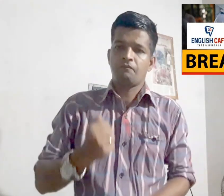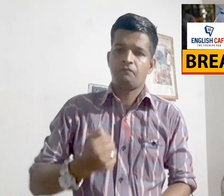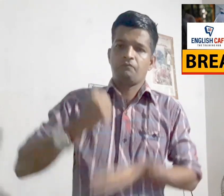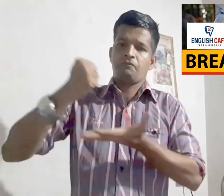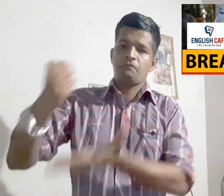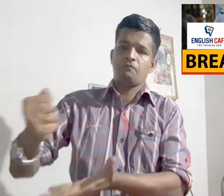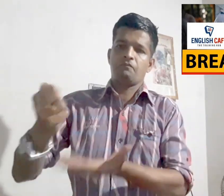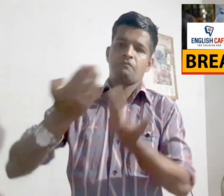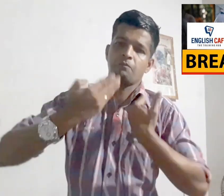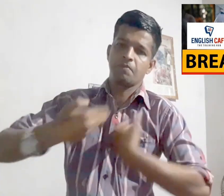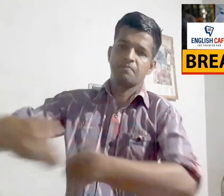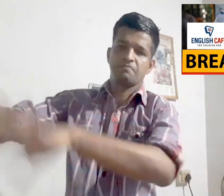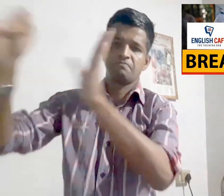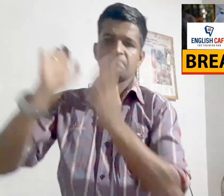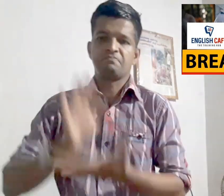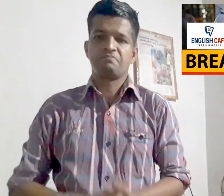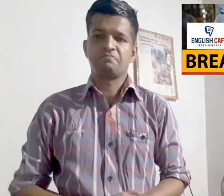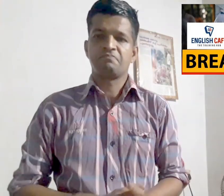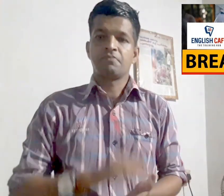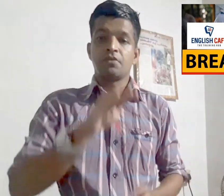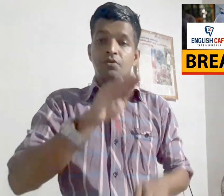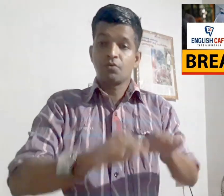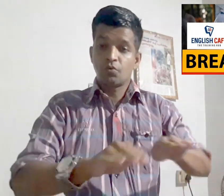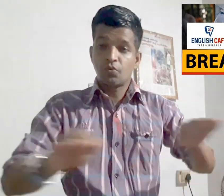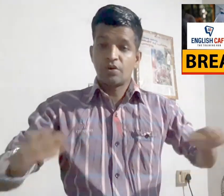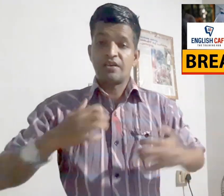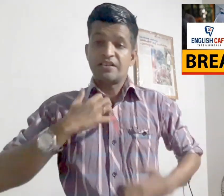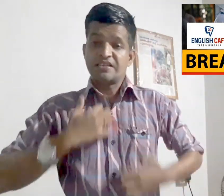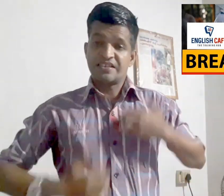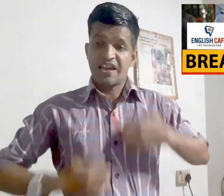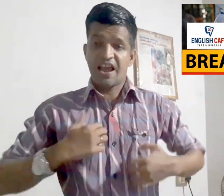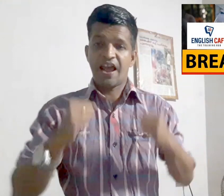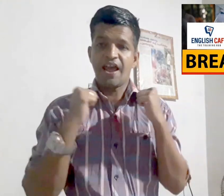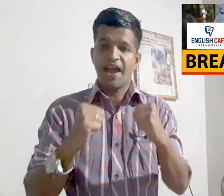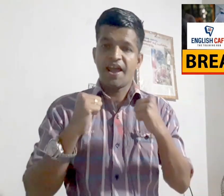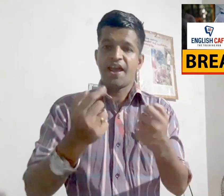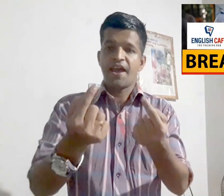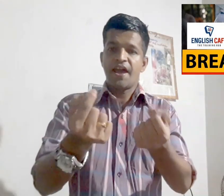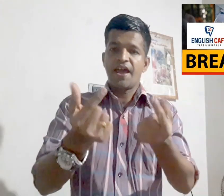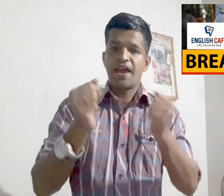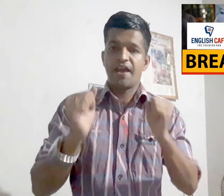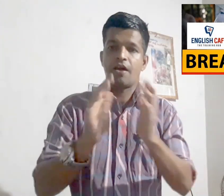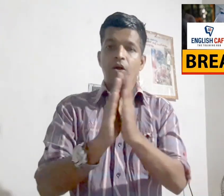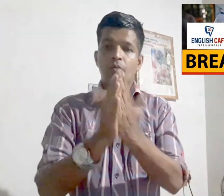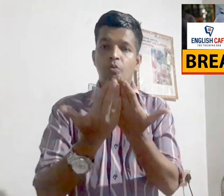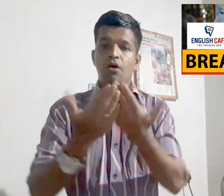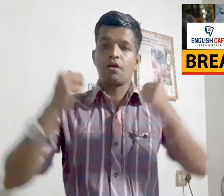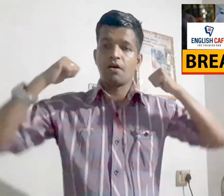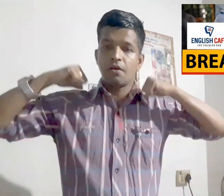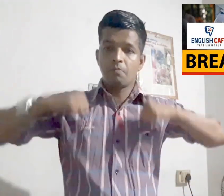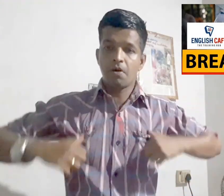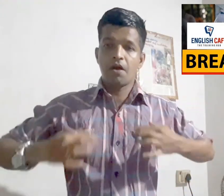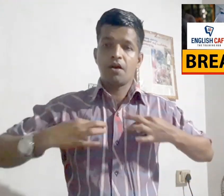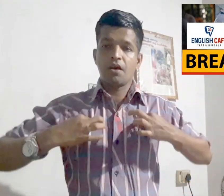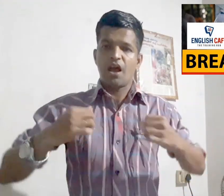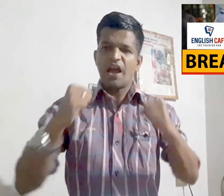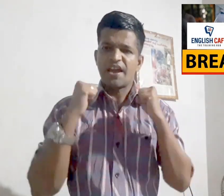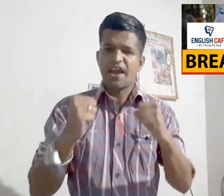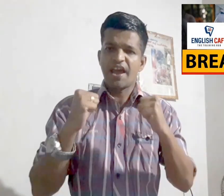പൊതുവിദ്യാഭ്യാസ ഡയറക്ടറുടെ ഉത്തരവിനെതിരെ പ്രതിപക്ഷ അധ്യാപക സംഘടനകൾ വിമർശനം ഉന്നയിച്ച് രംഗത്തെത്തിയിരുന്നു കോവിഡ് മാനദണ്ഡങ്ങൾ പാലിച്ചായിരിക്കും